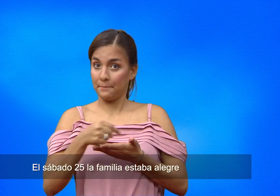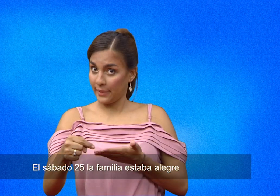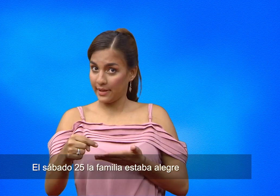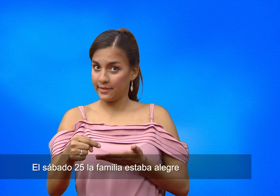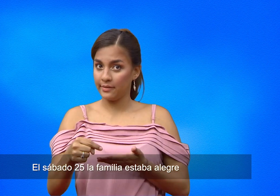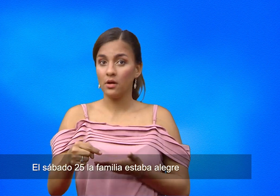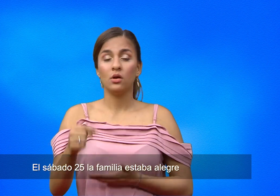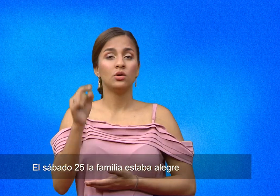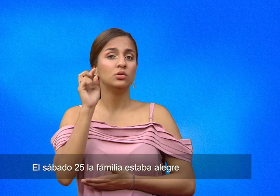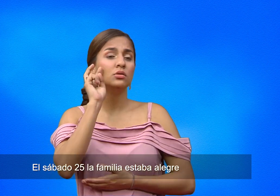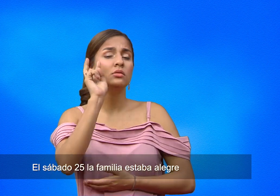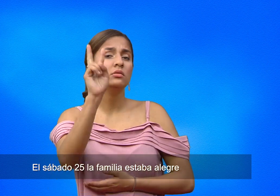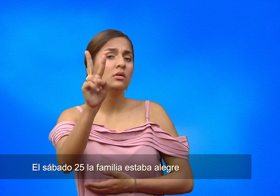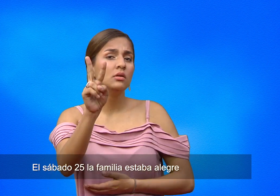el sábado 25